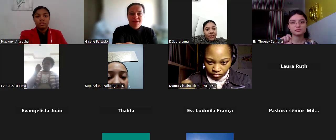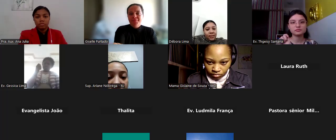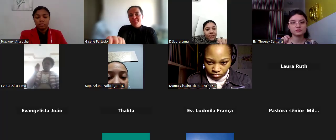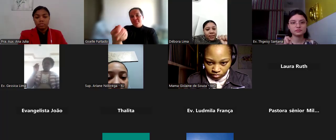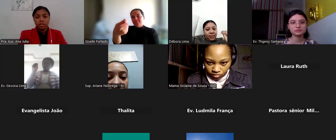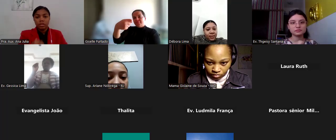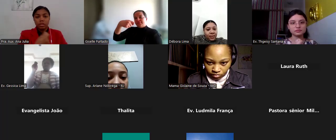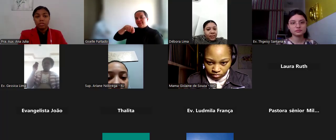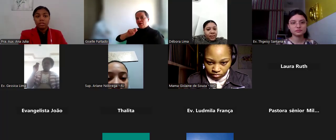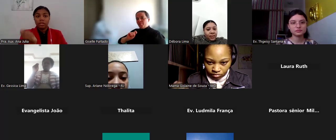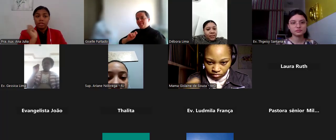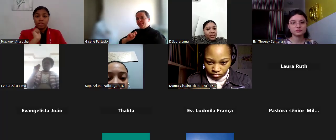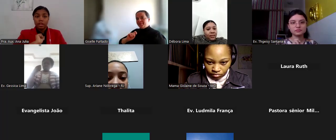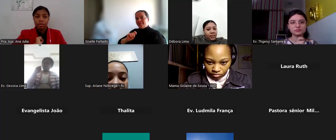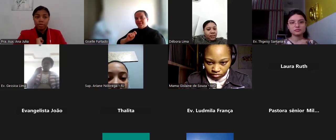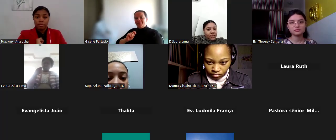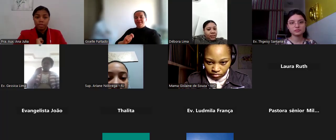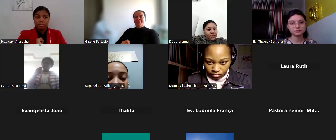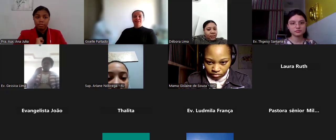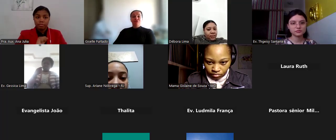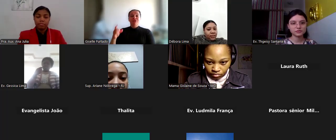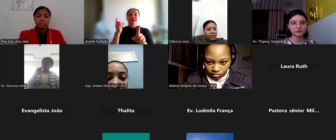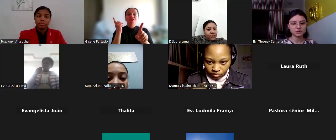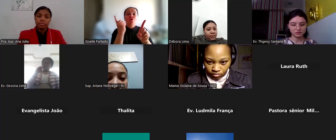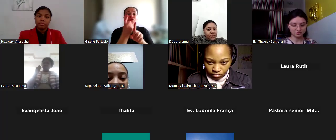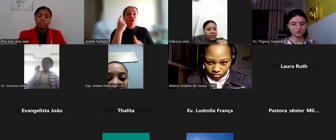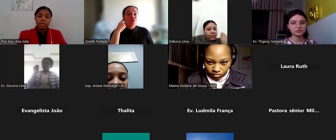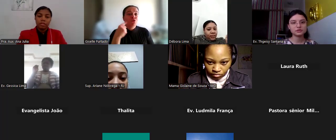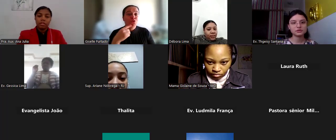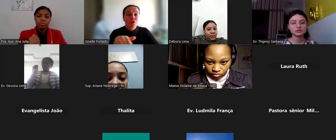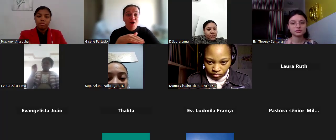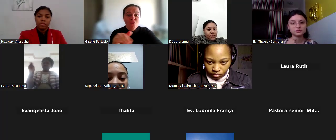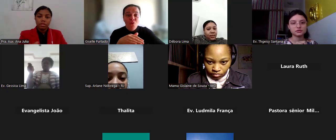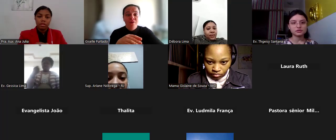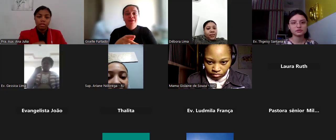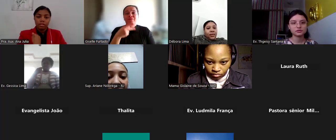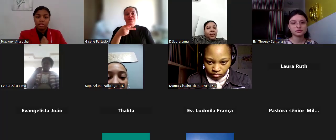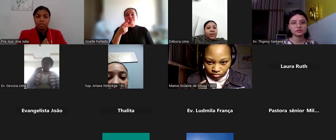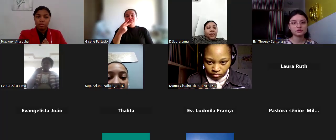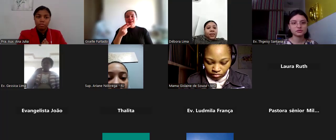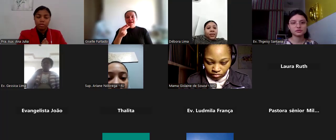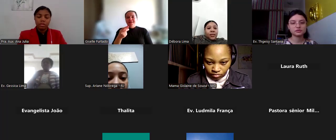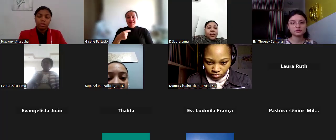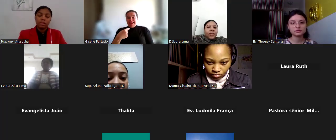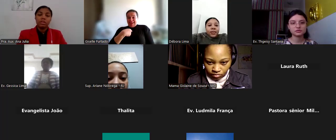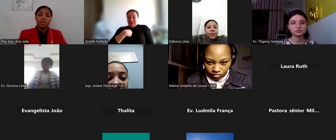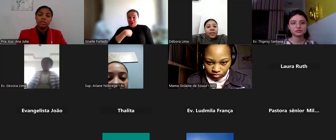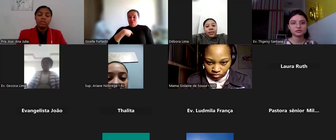você, sinal para mim. Então você vai encontrar o surdo na rua, você vai falar: eu